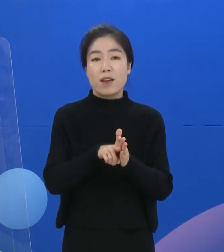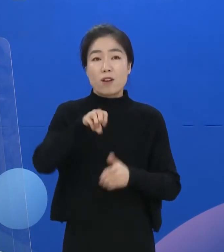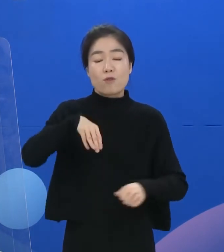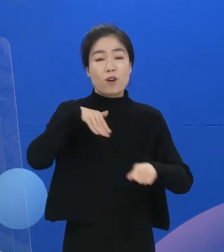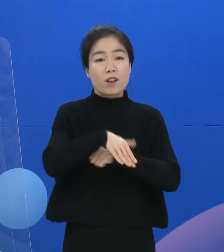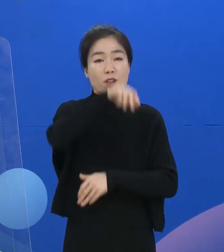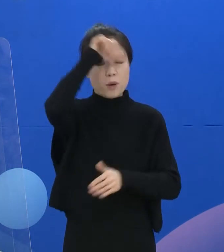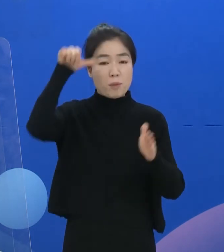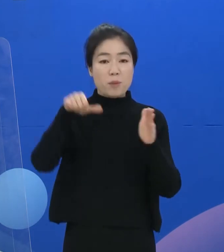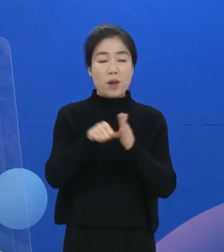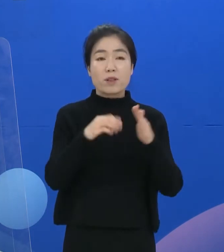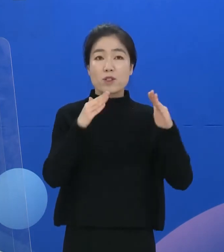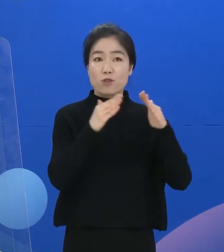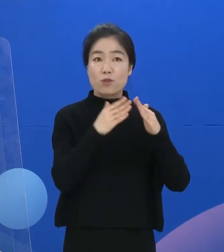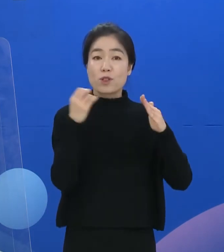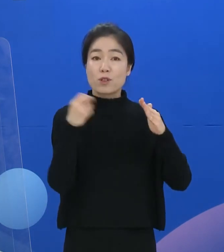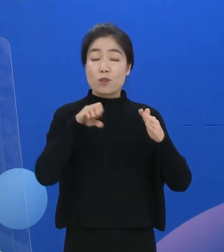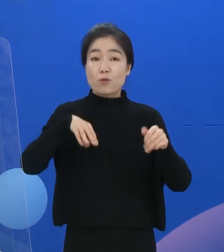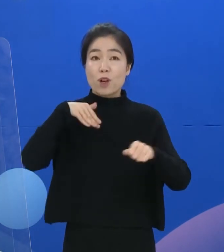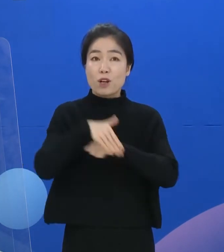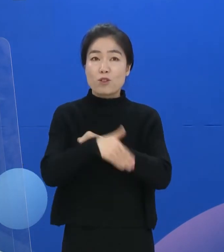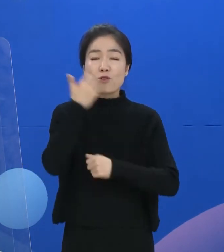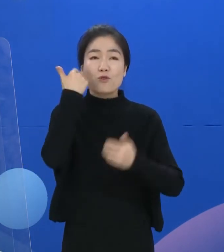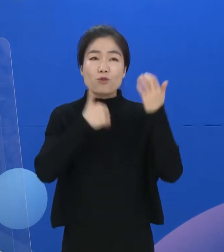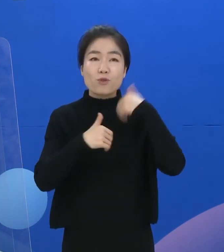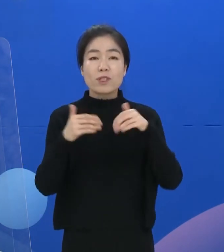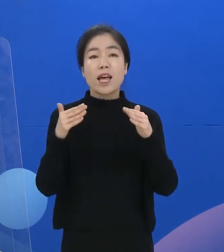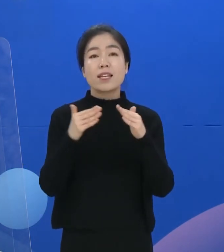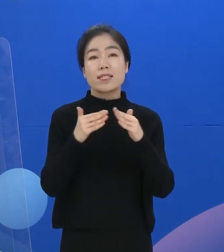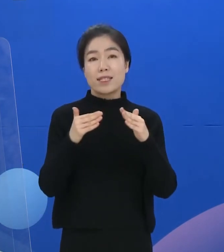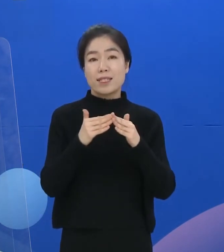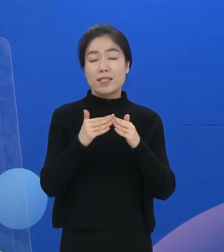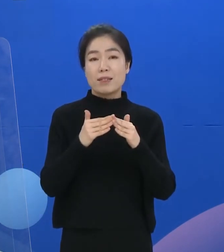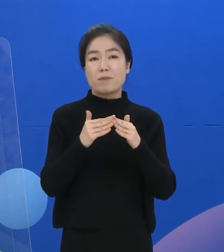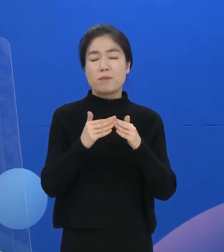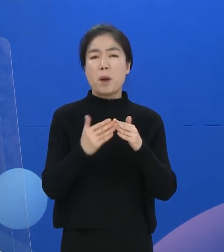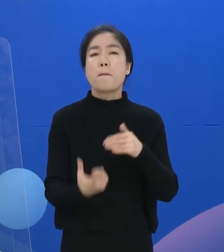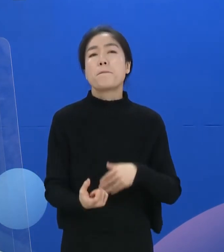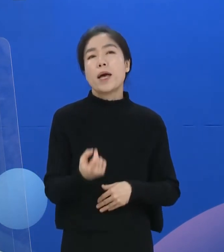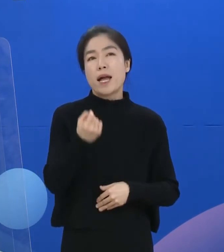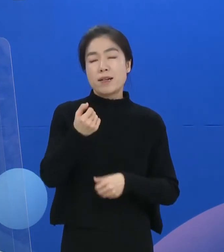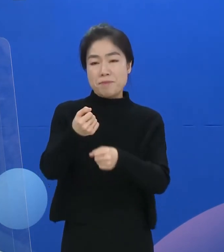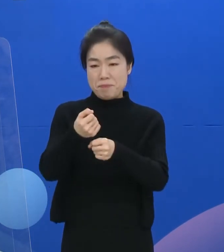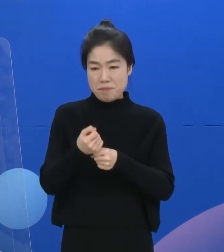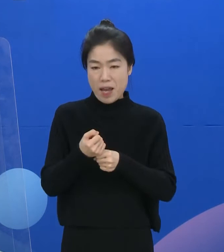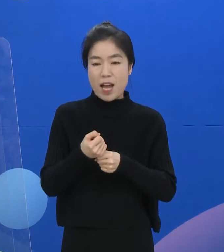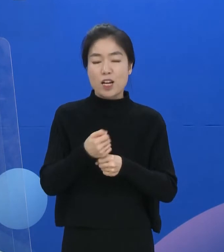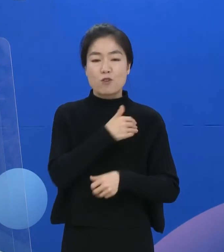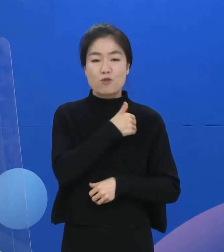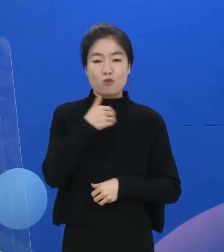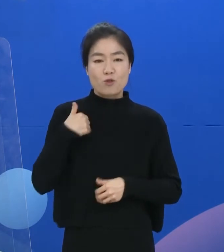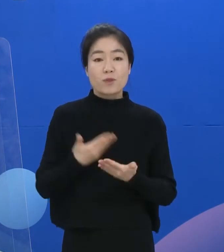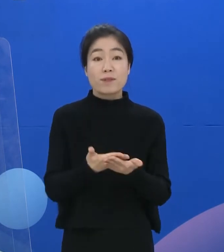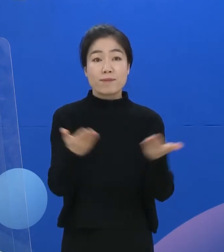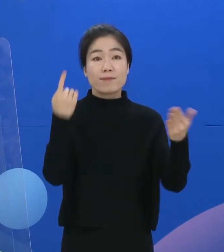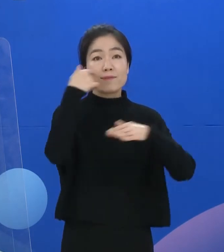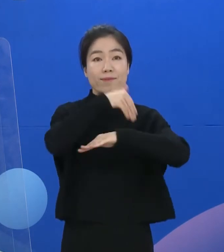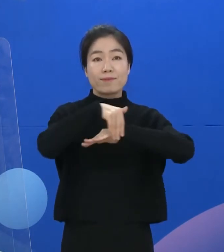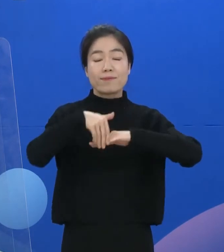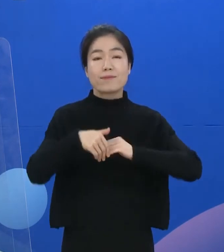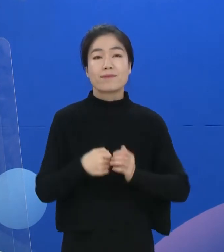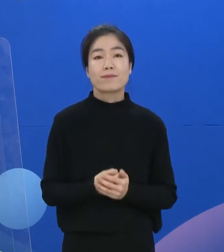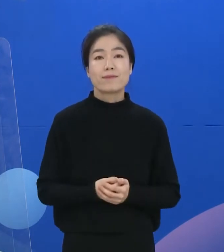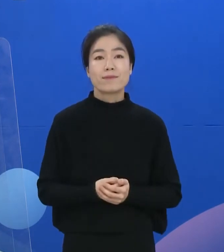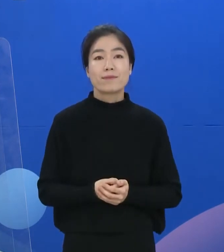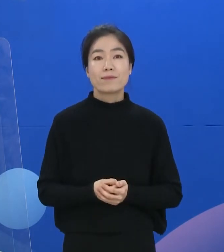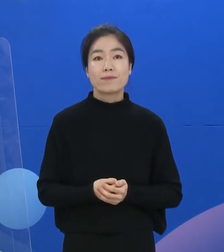무주택자들이 집 걱정 없는 행복한 삶을 영위할 수 있도록 관계형 평생 주택과 황주영